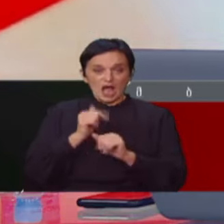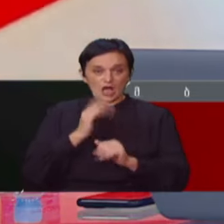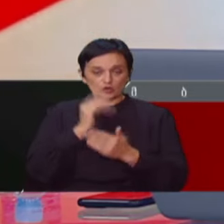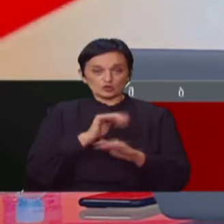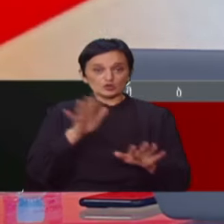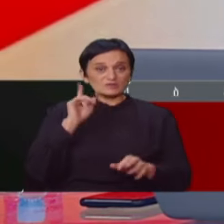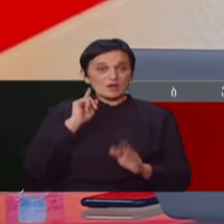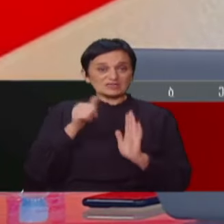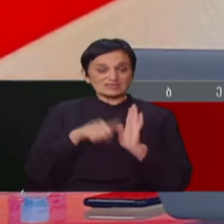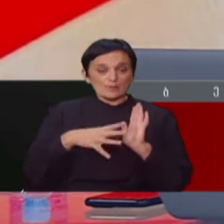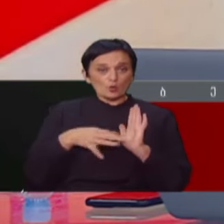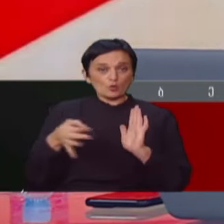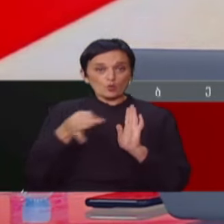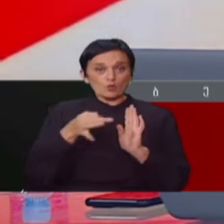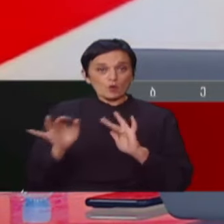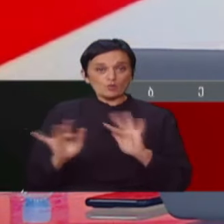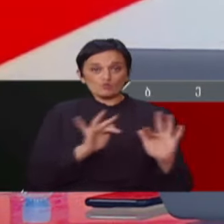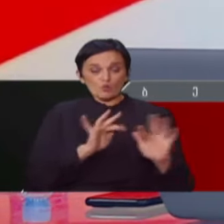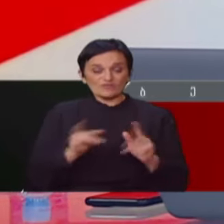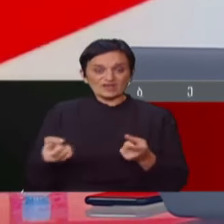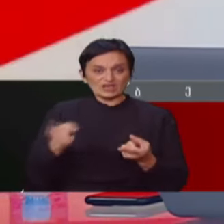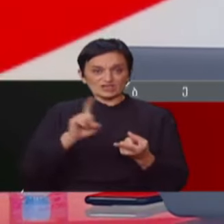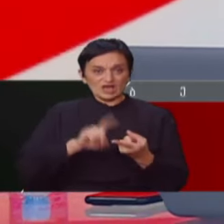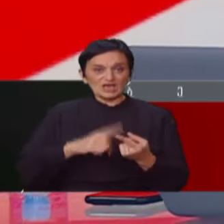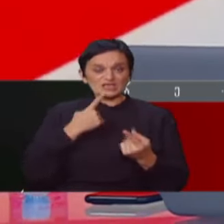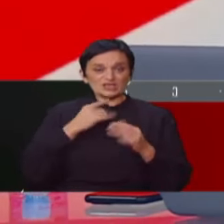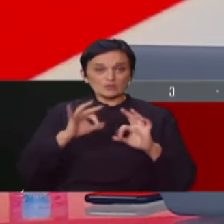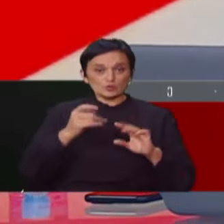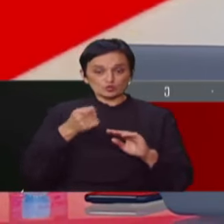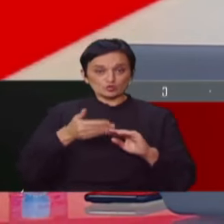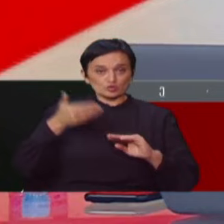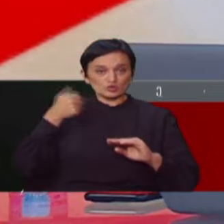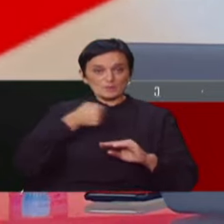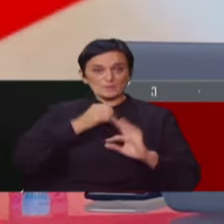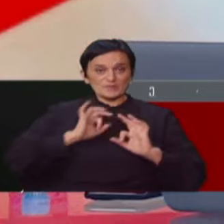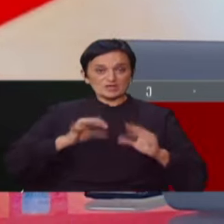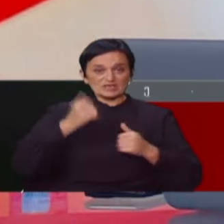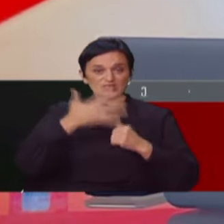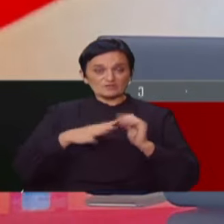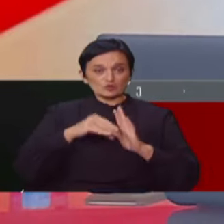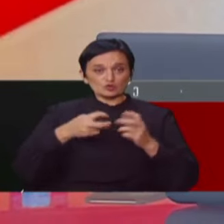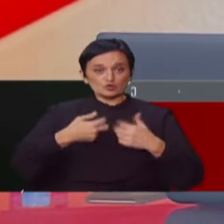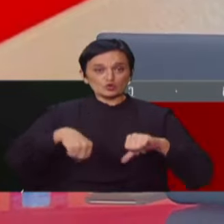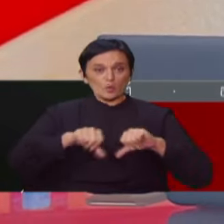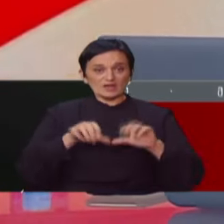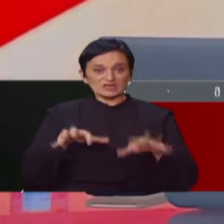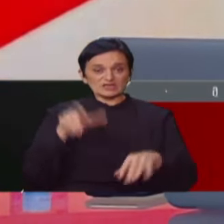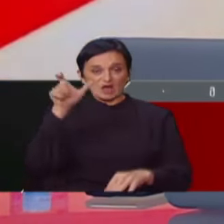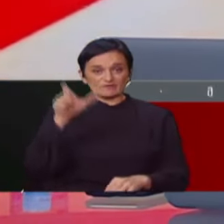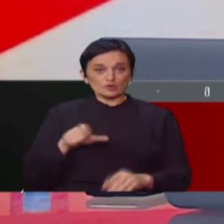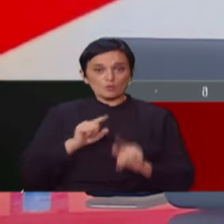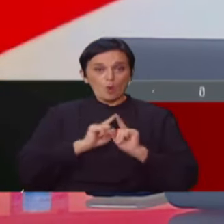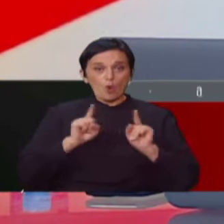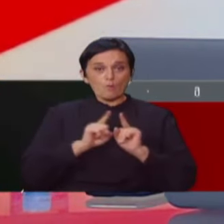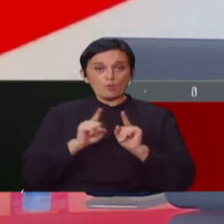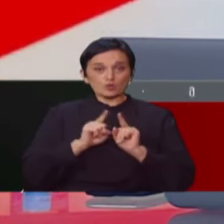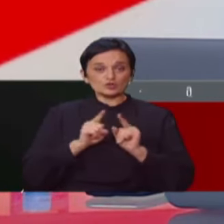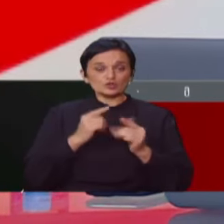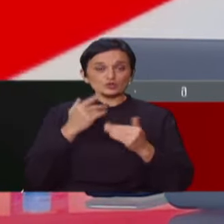მარნეულის 79 უბანზე განვითარებულ მოვლენებთან დაკავშირებით ილაპარაკა ცოტა ხნის წინ გამართულ ბრიფინგზე ცენტრალური საარჩევნო კომისიის თავმჯდომარემ ოპოზიციის